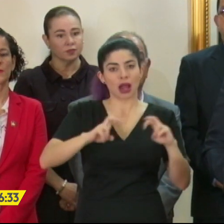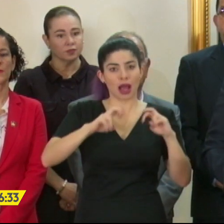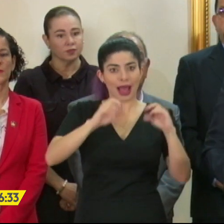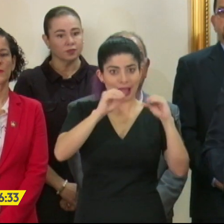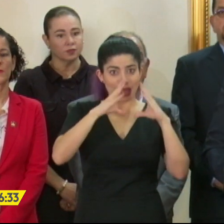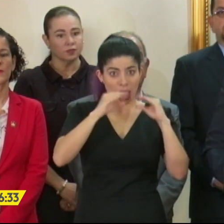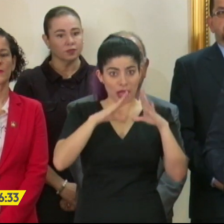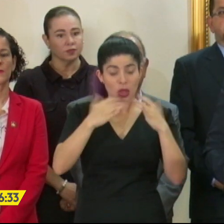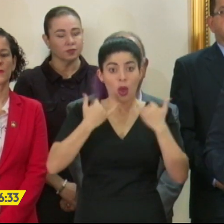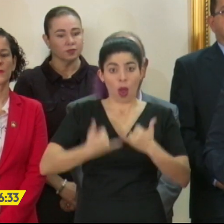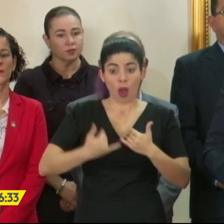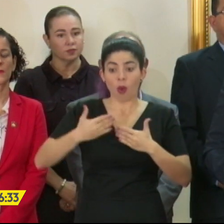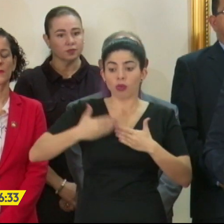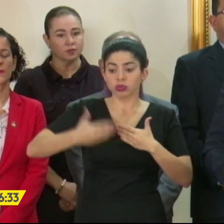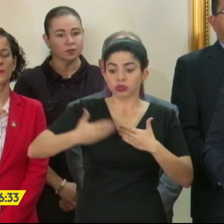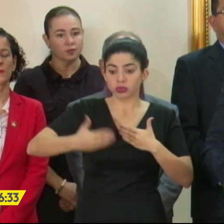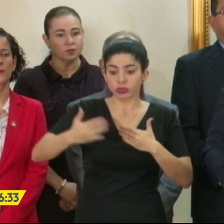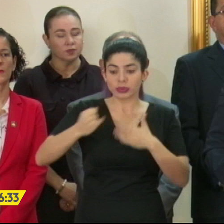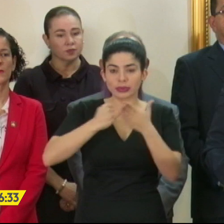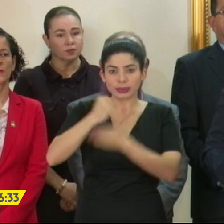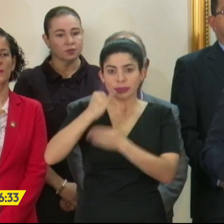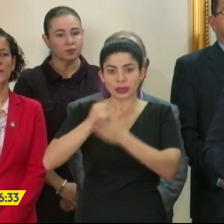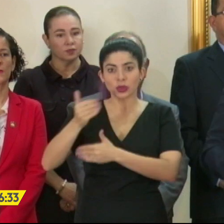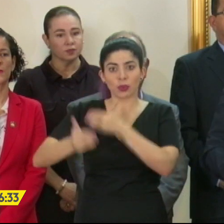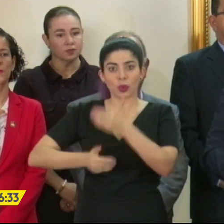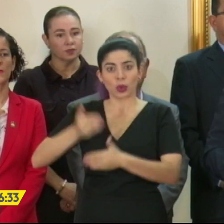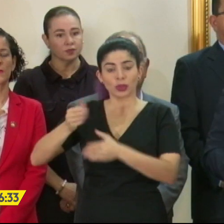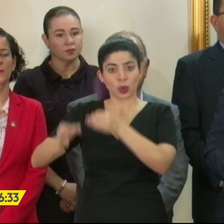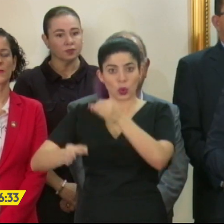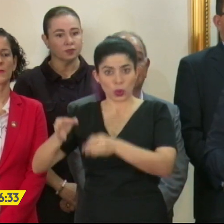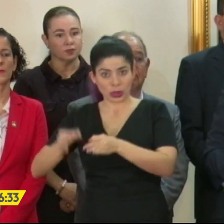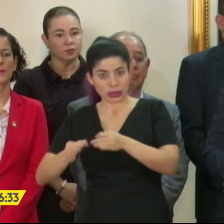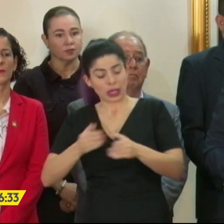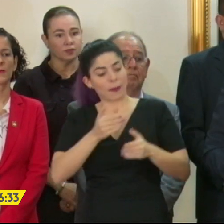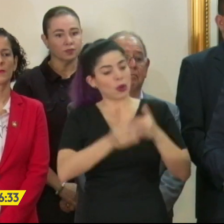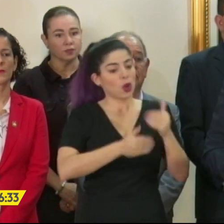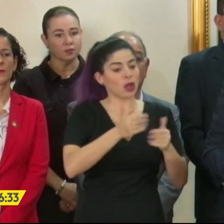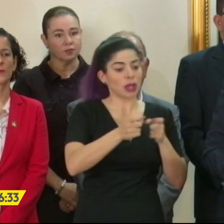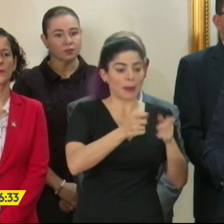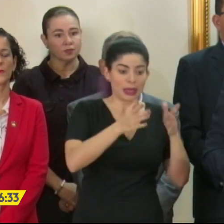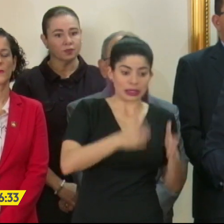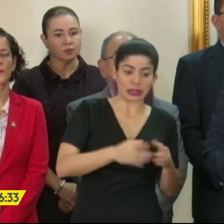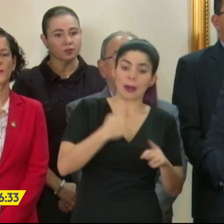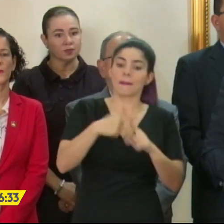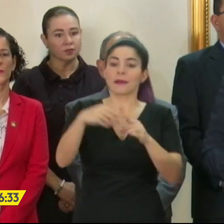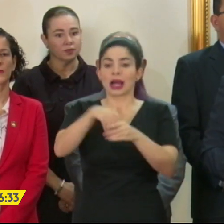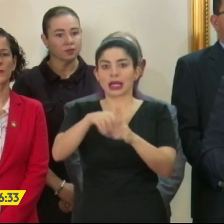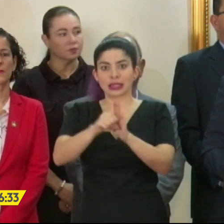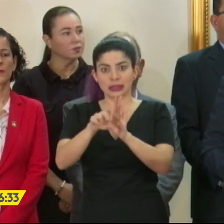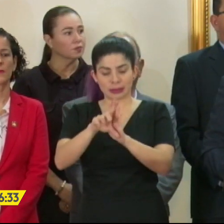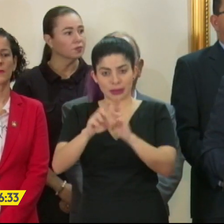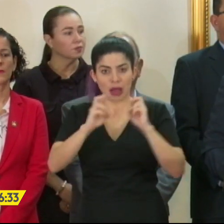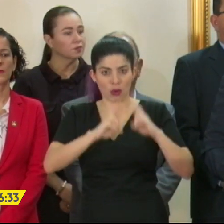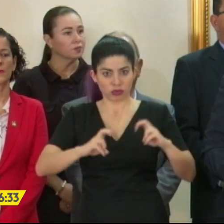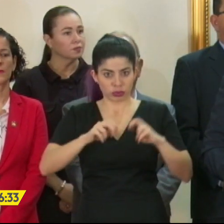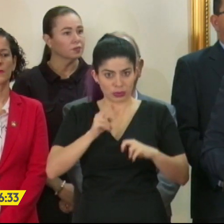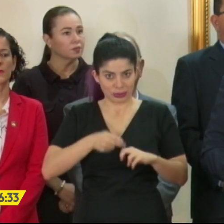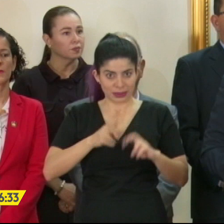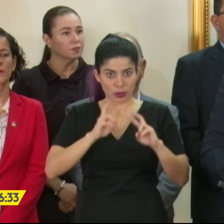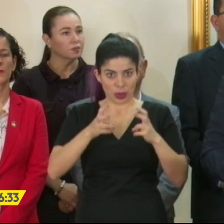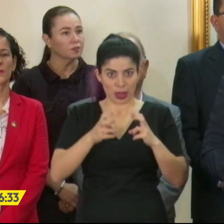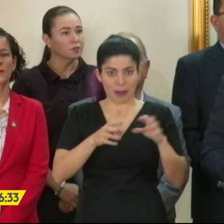de investigaciones en sedes judicial, administrativa y legislativa. Sobre ese